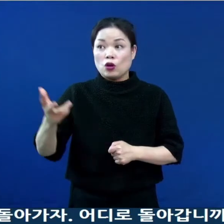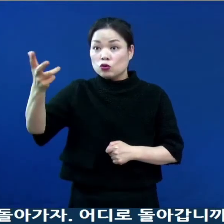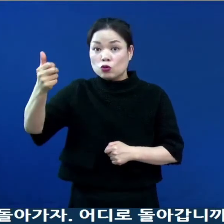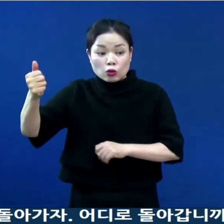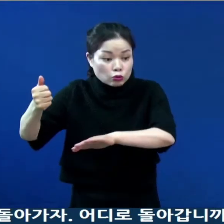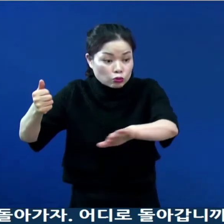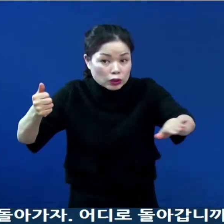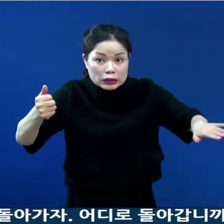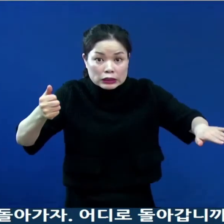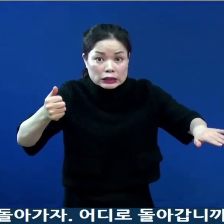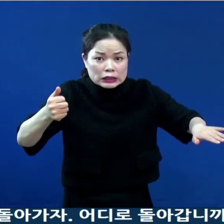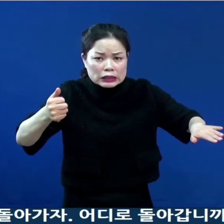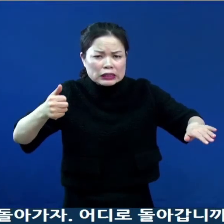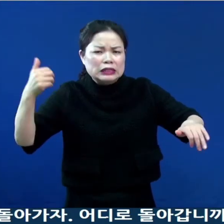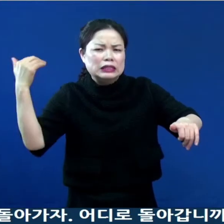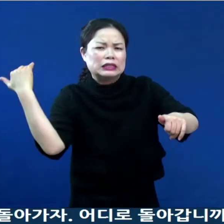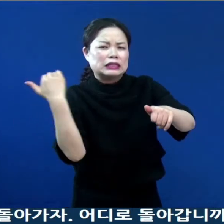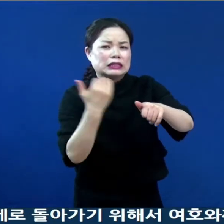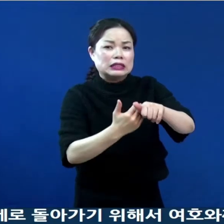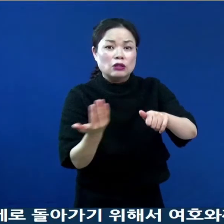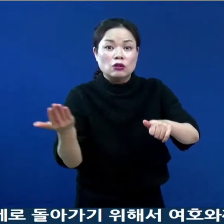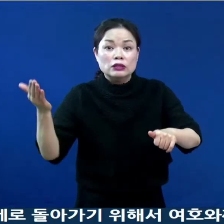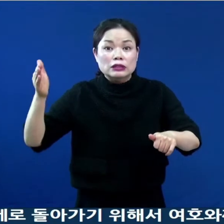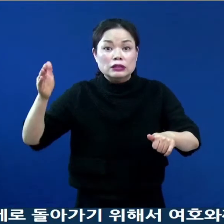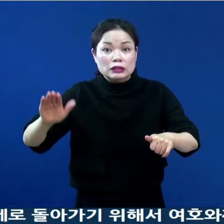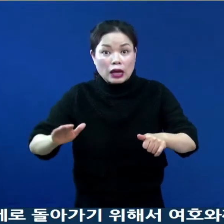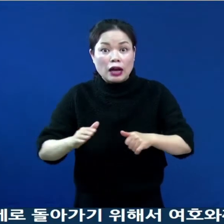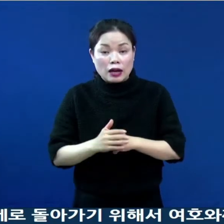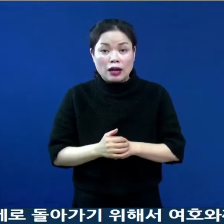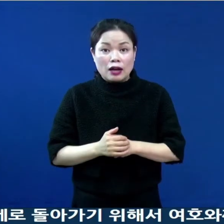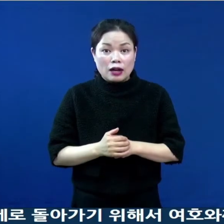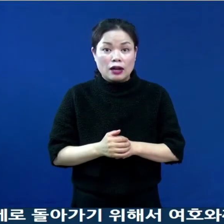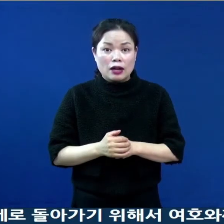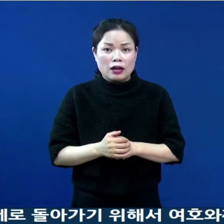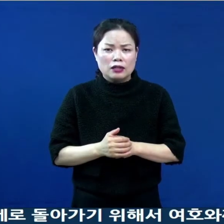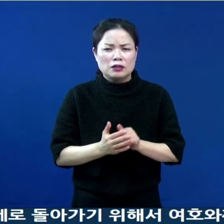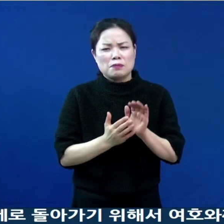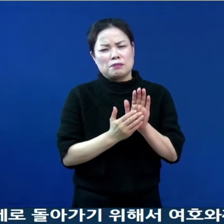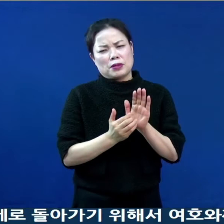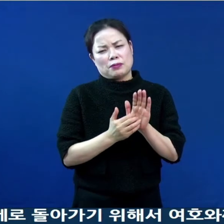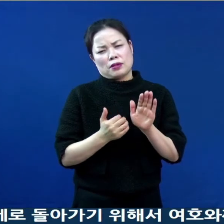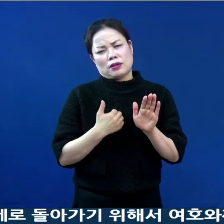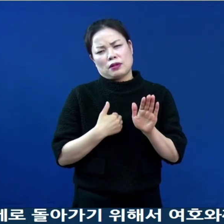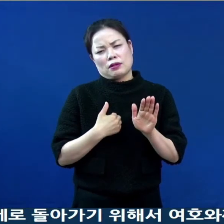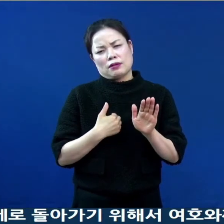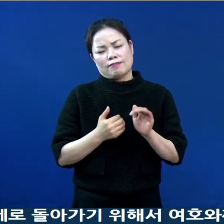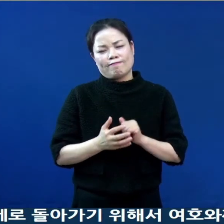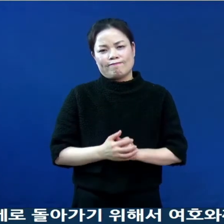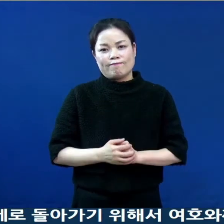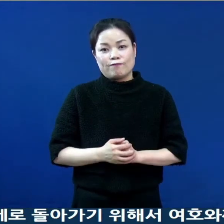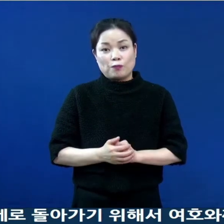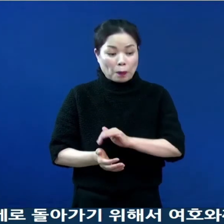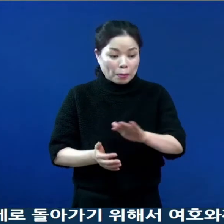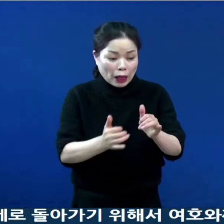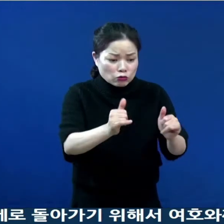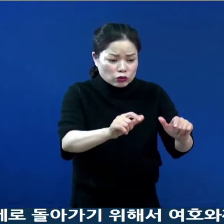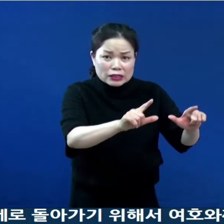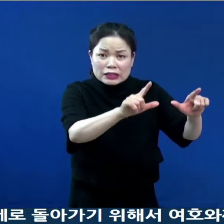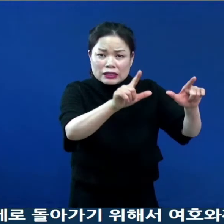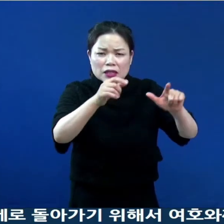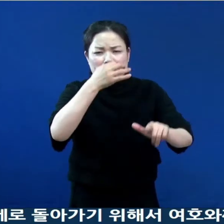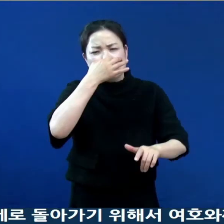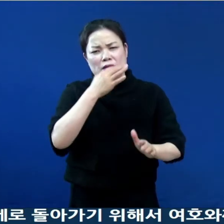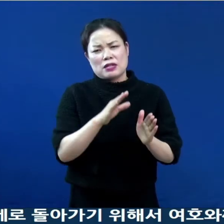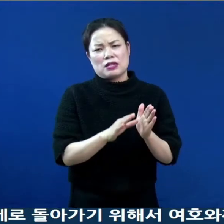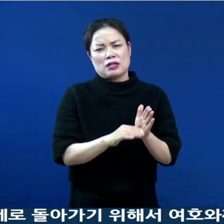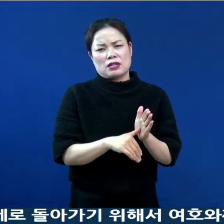여호와께서 우리를 치셨으나. 여러분, 우리 이 비밀도 좀 알아야 됩니다. 우리 인생이 힘들